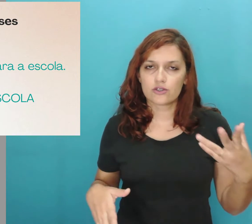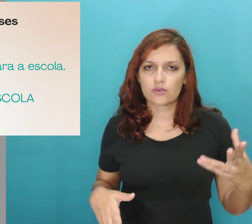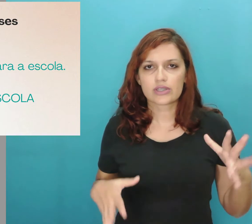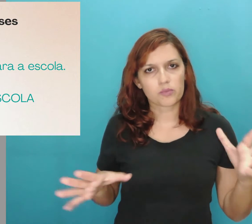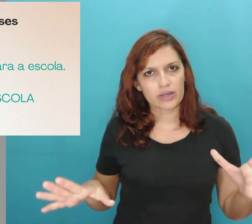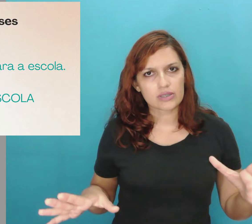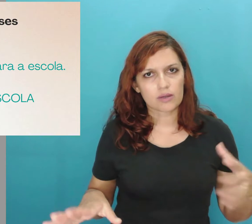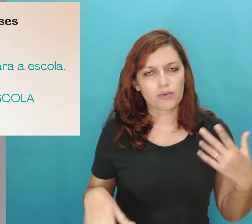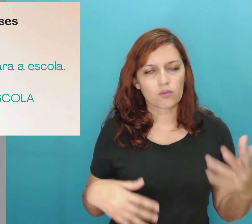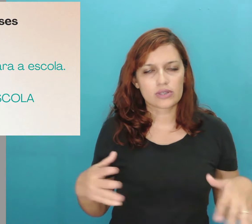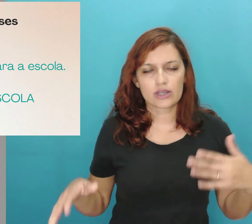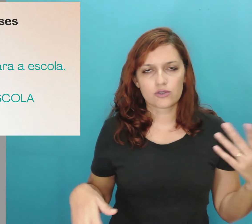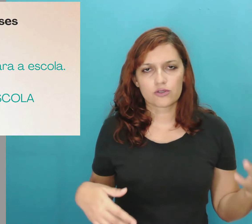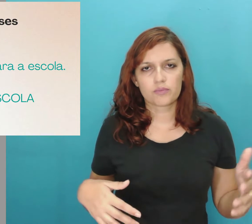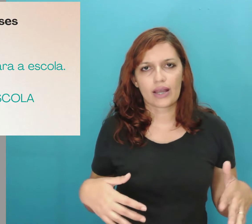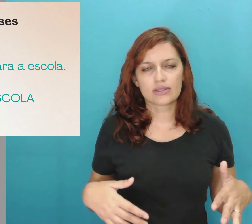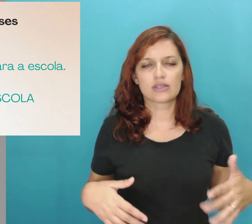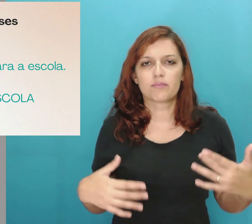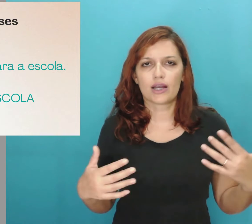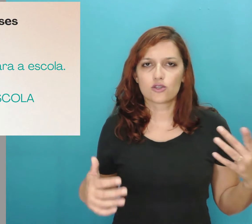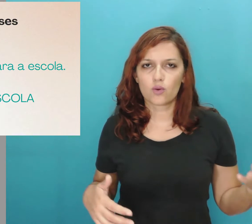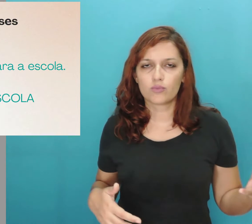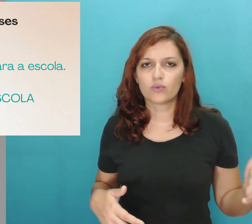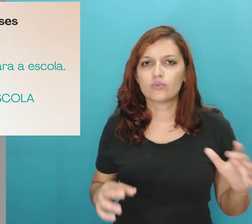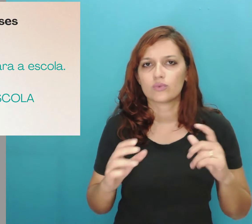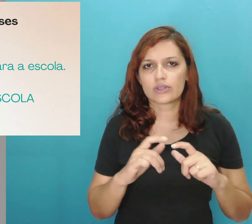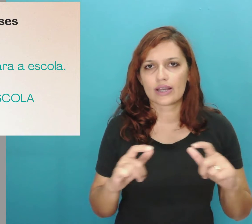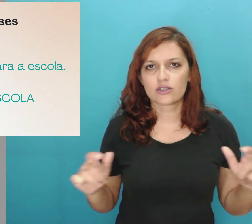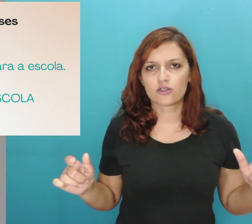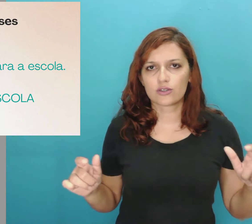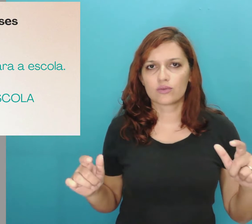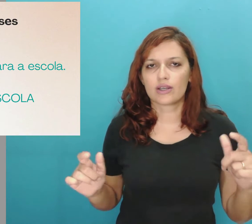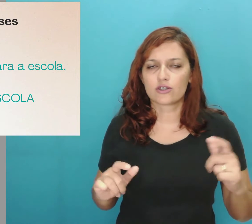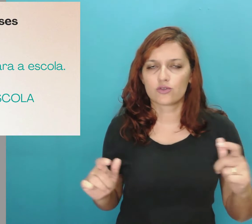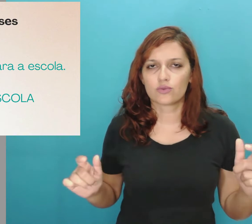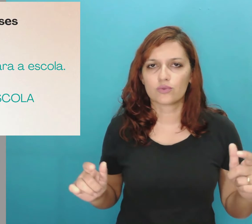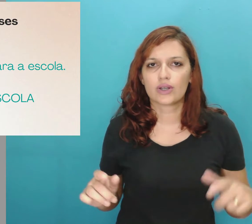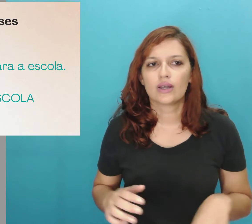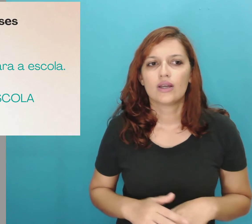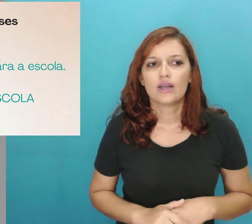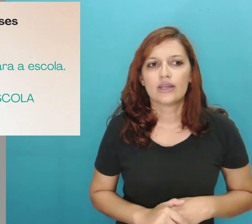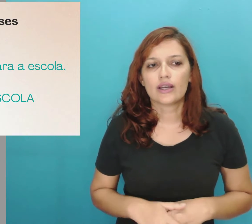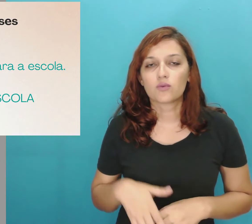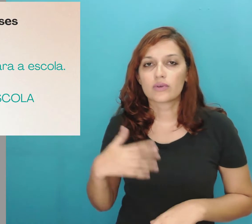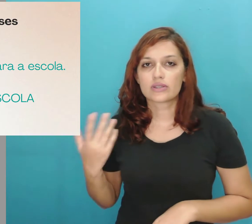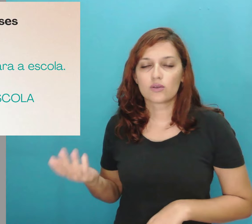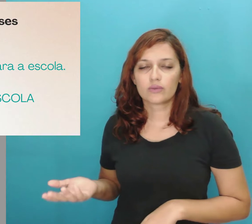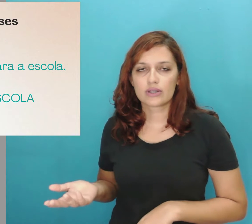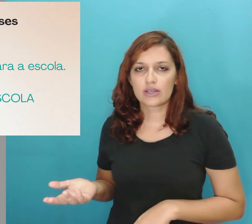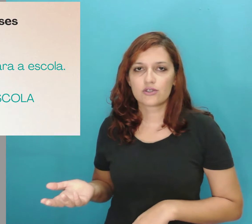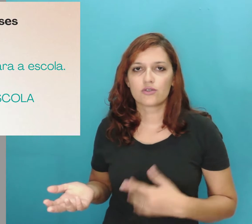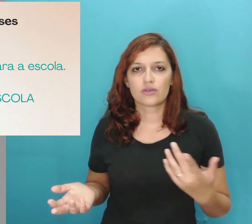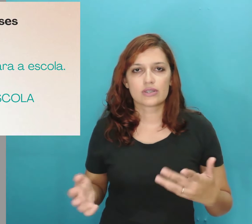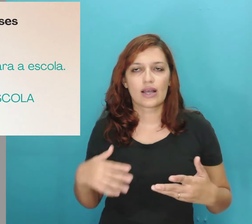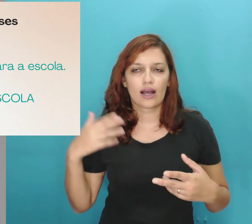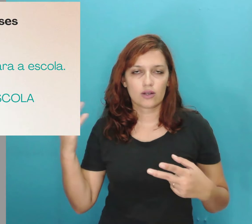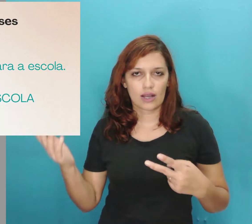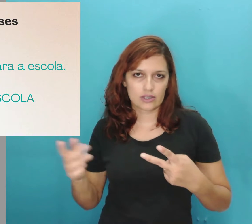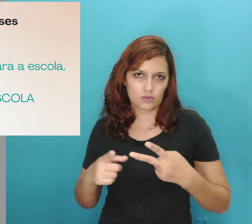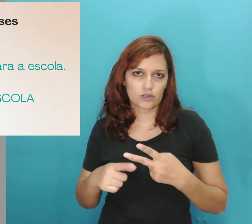regiões eu percebo, algumas regiões do país isso é mais comum usar essa estrutura. Em algumas outras regiões a segunda